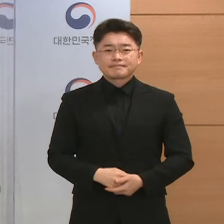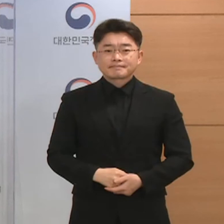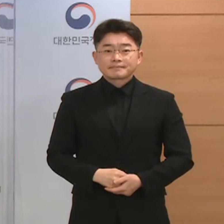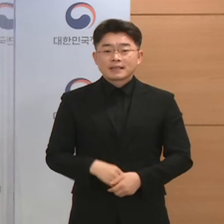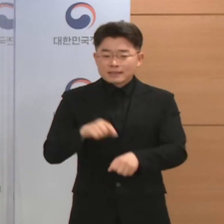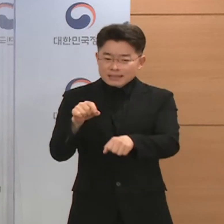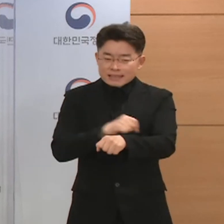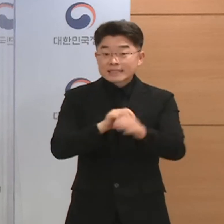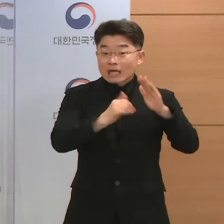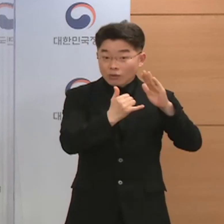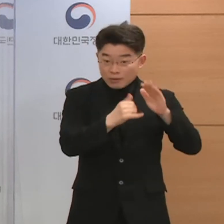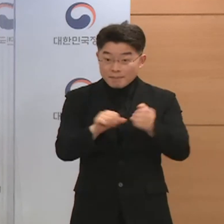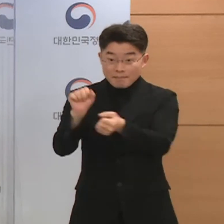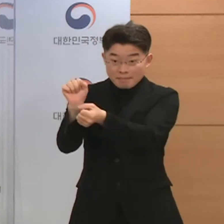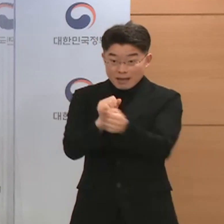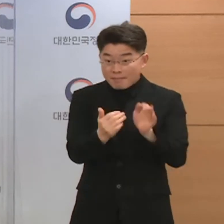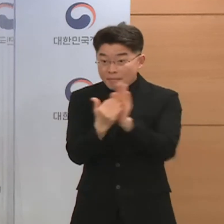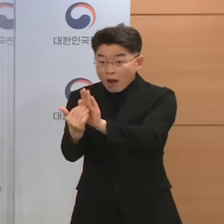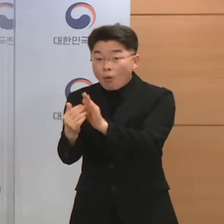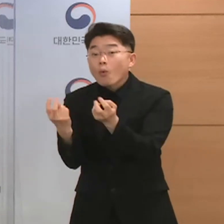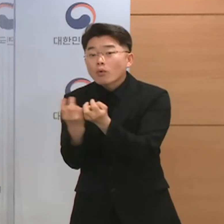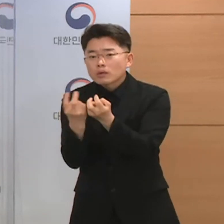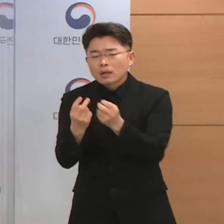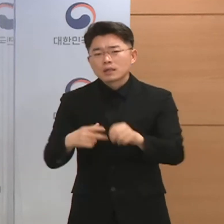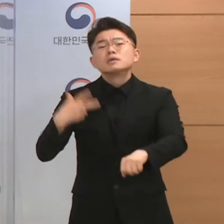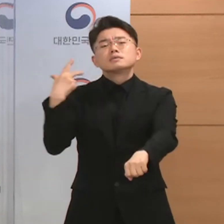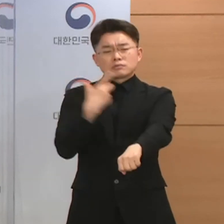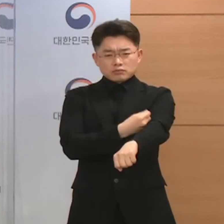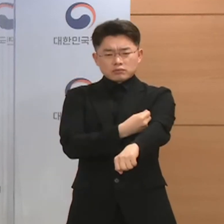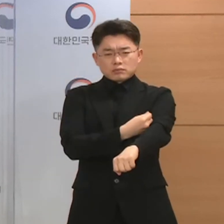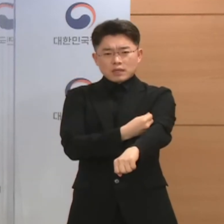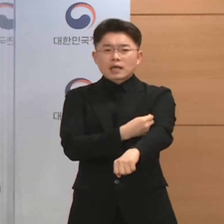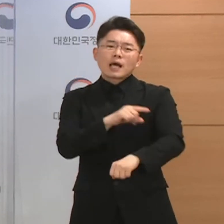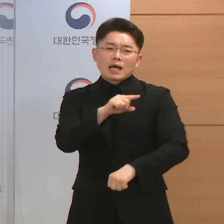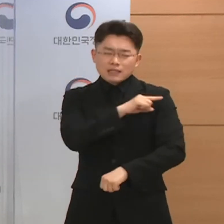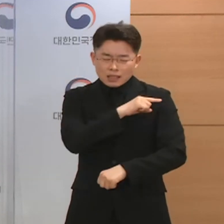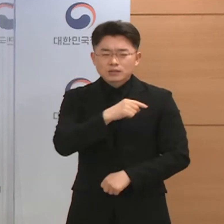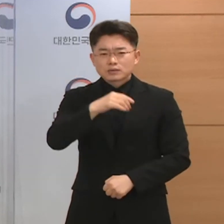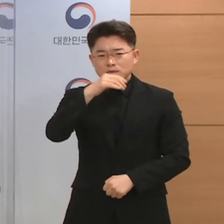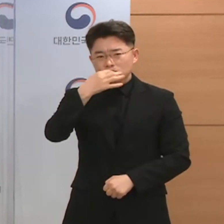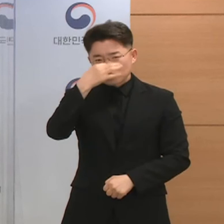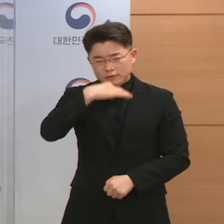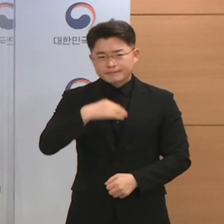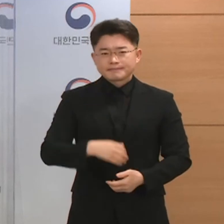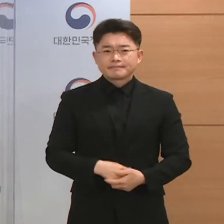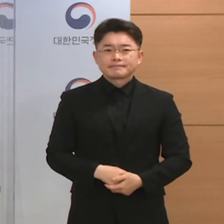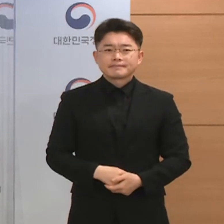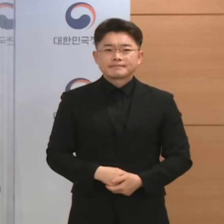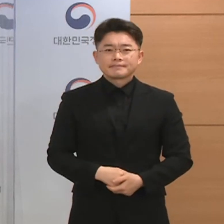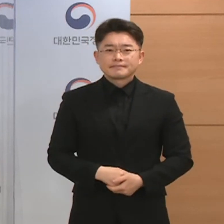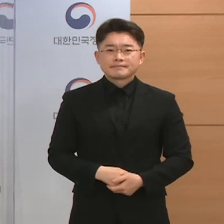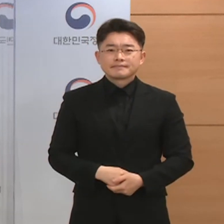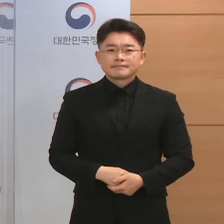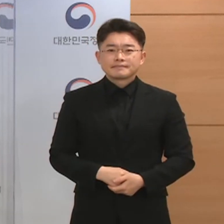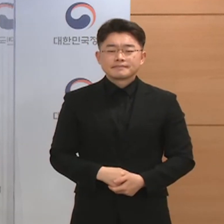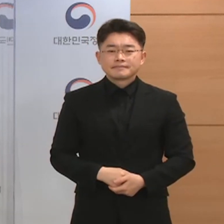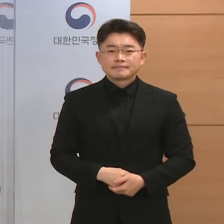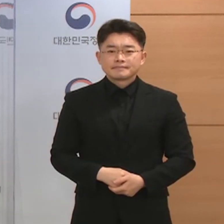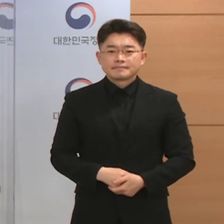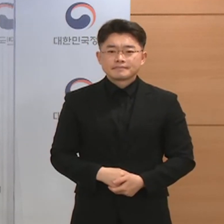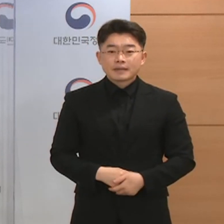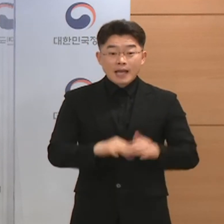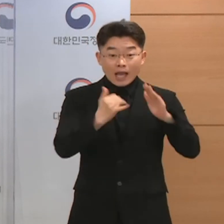간 감염에 있어서 이 감염을 차단하기 위한 가장 효과적인 방법은 예방접종이라고 판단하고 있고, 예방접종을